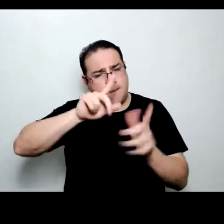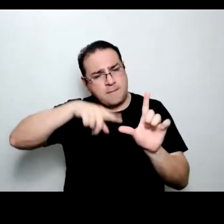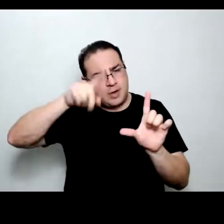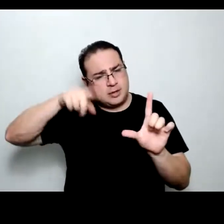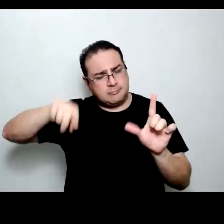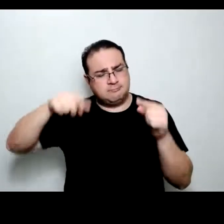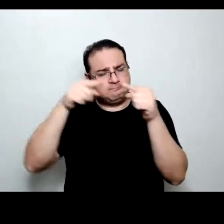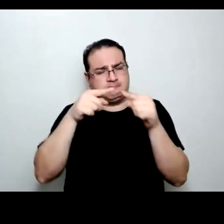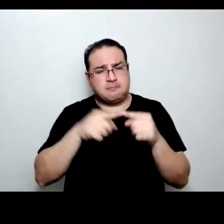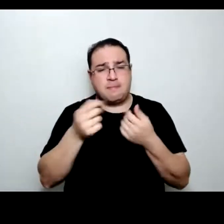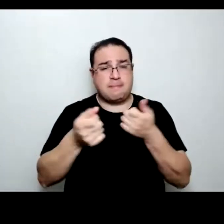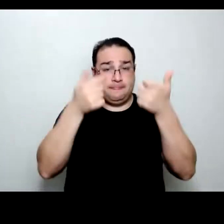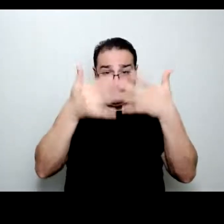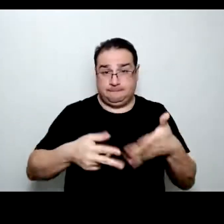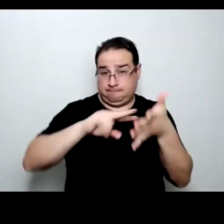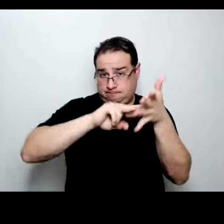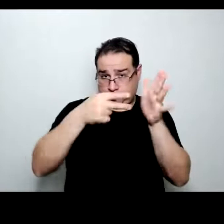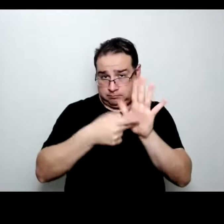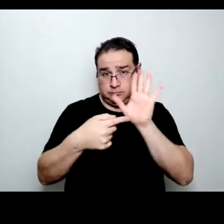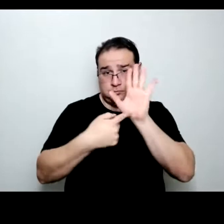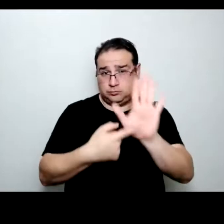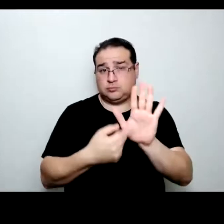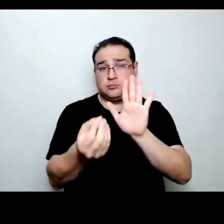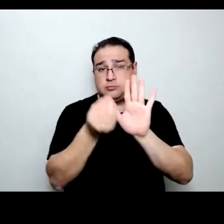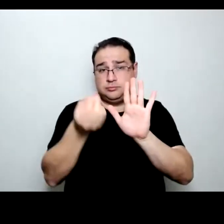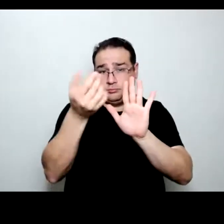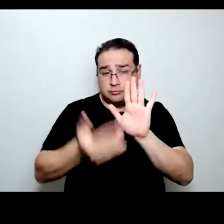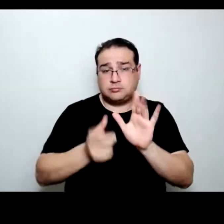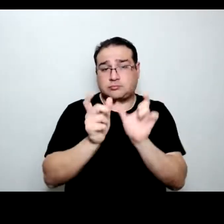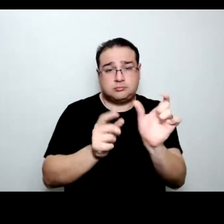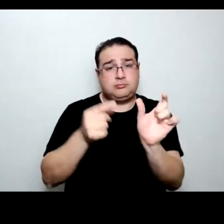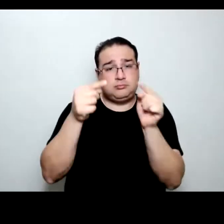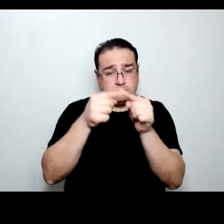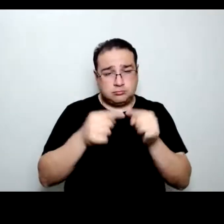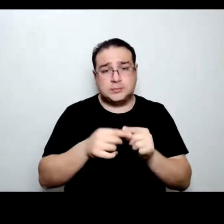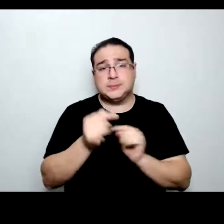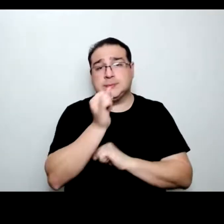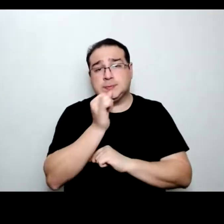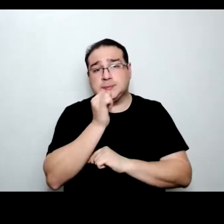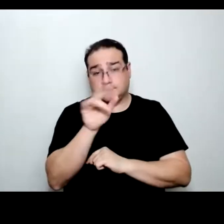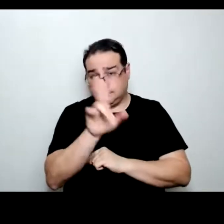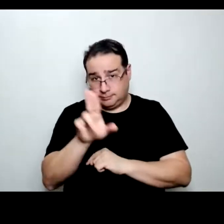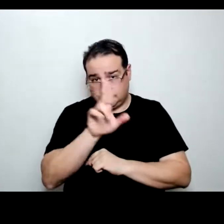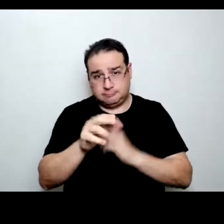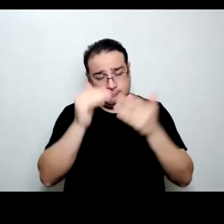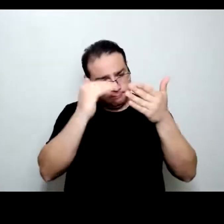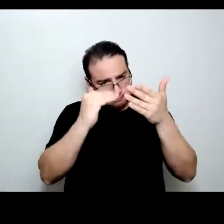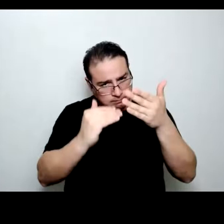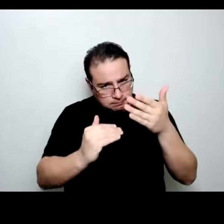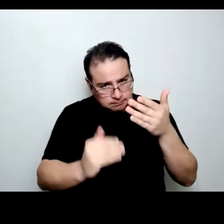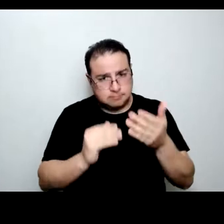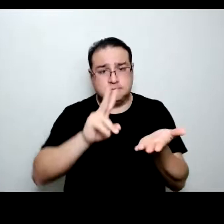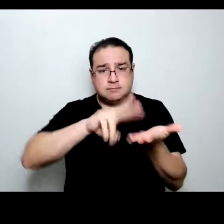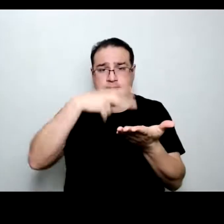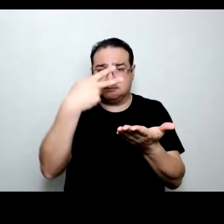vai trazer uma definição do sentido ou dos sentidos que a palavra tem, traz exemplos de uso, a